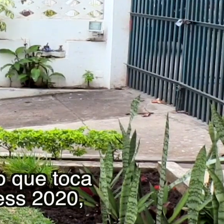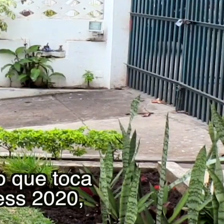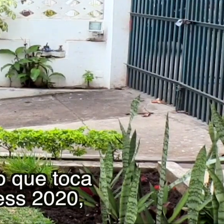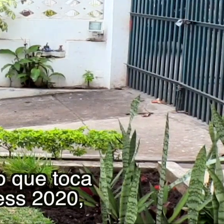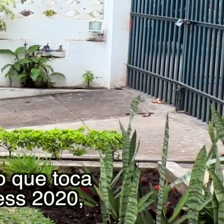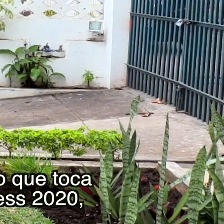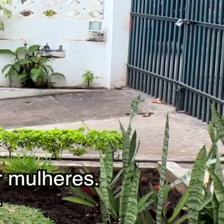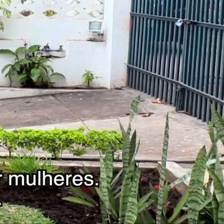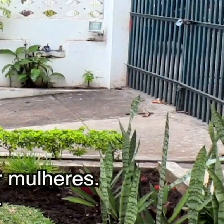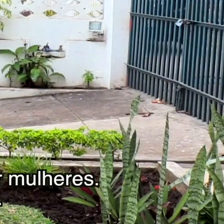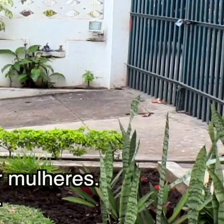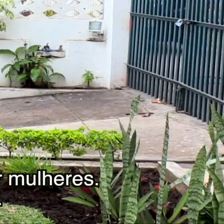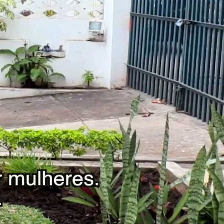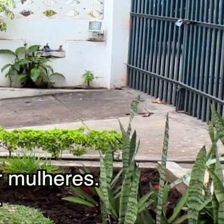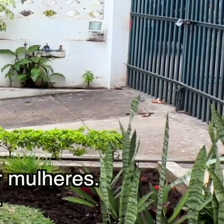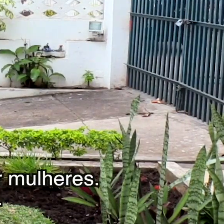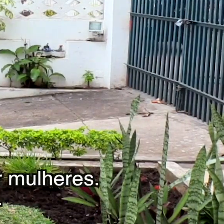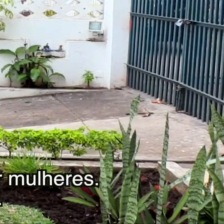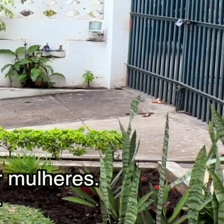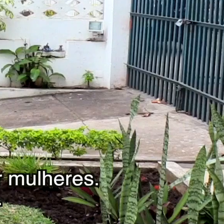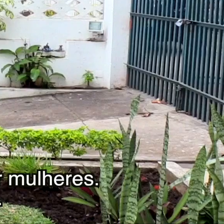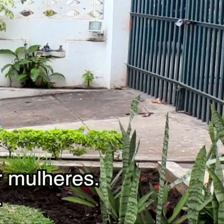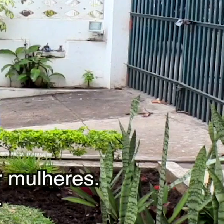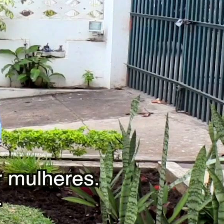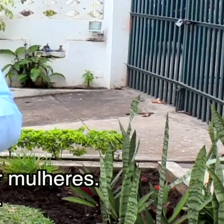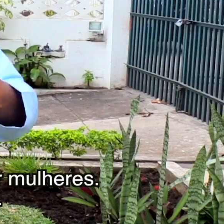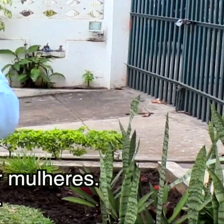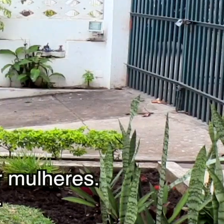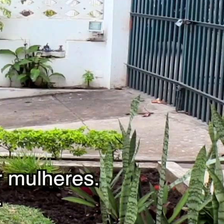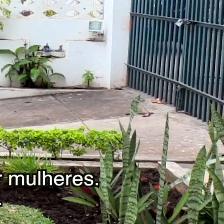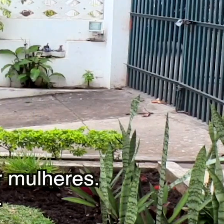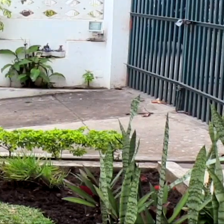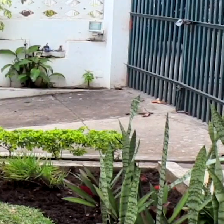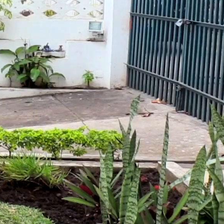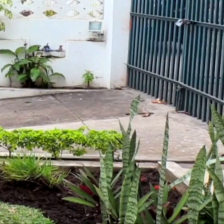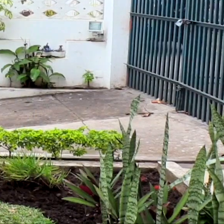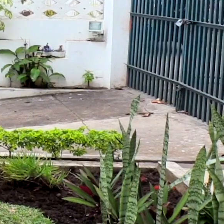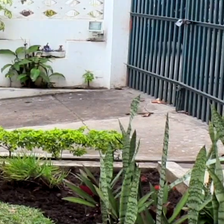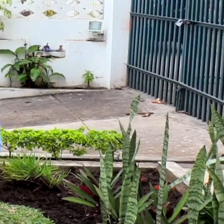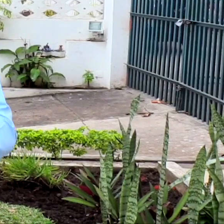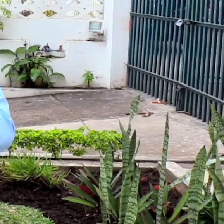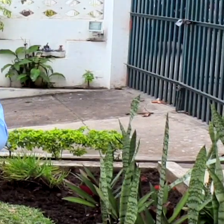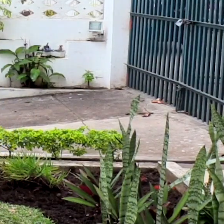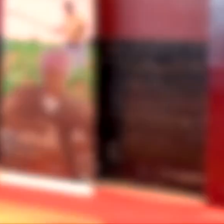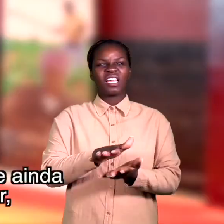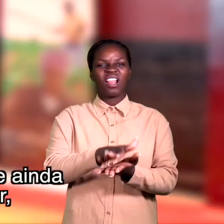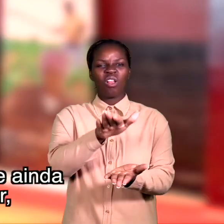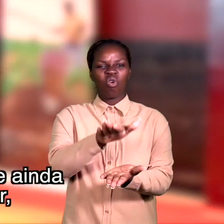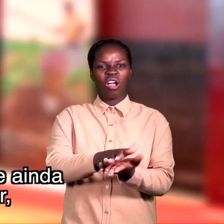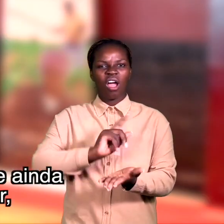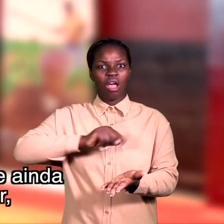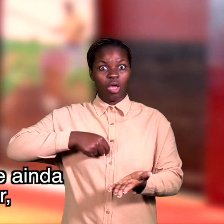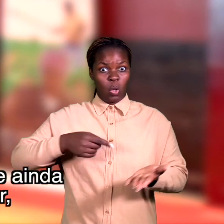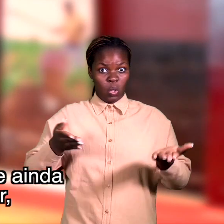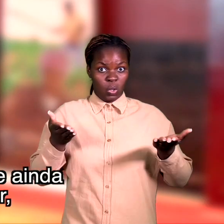Business 2020, 10% dos cargos de chefia são ocupados por mulheres, porém, ainda persistem desafios. Falar